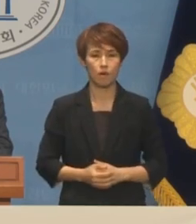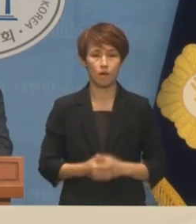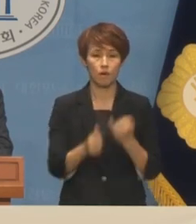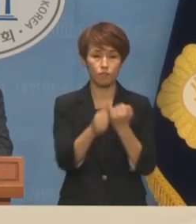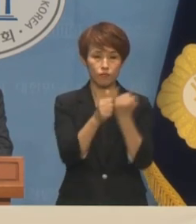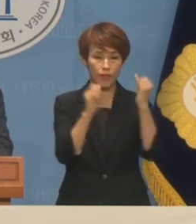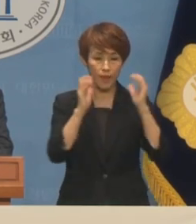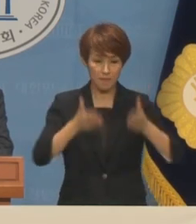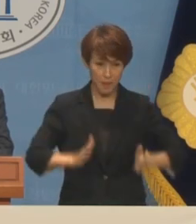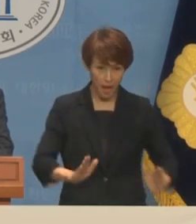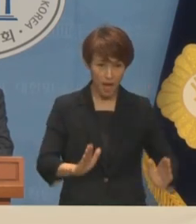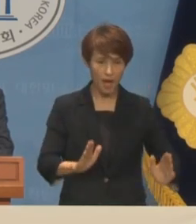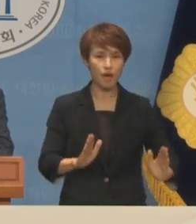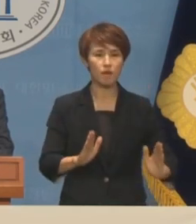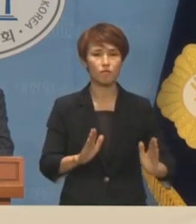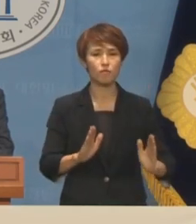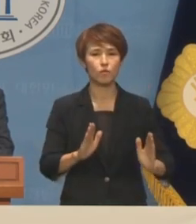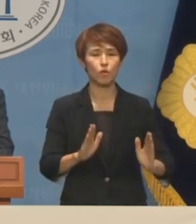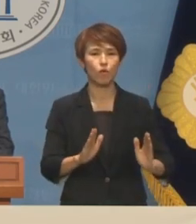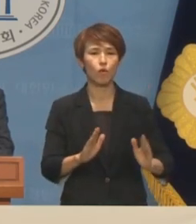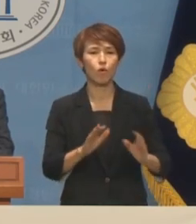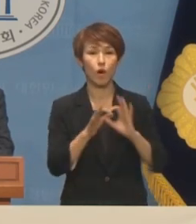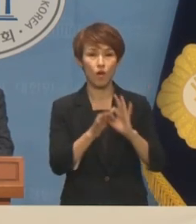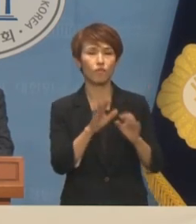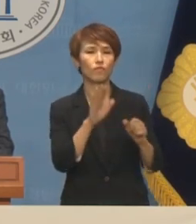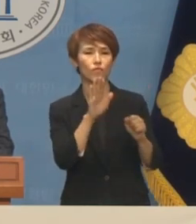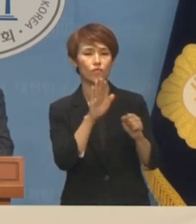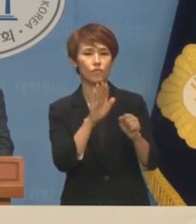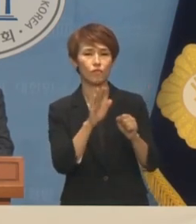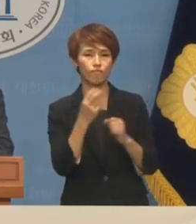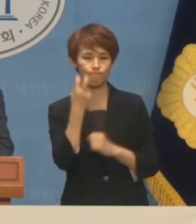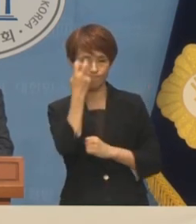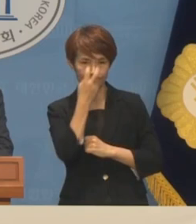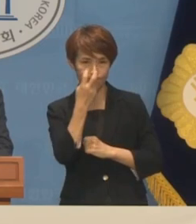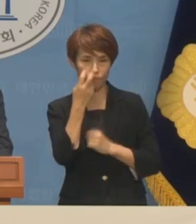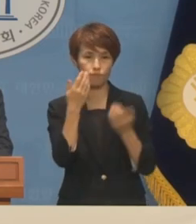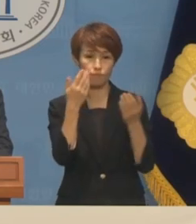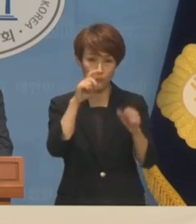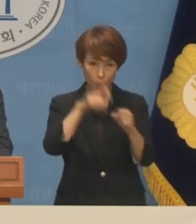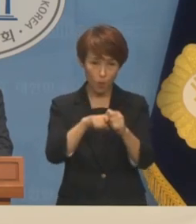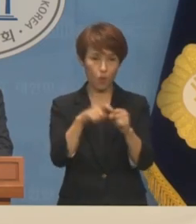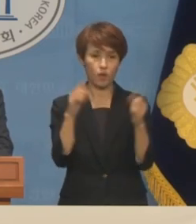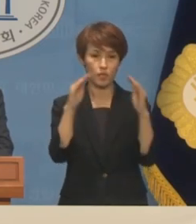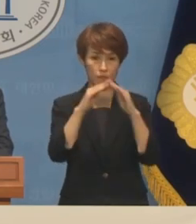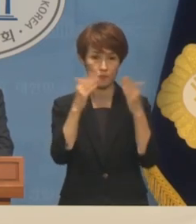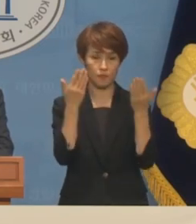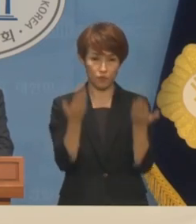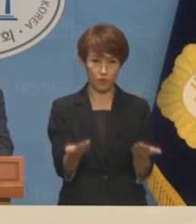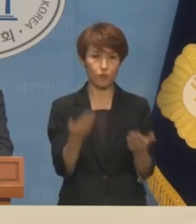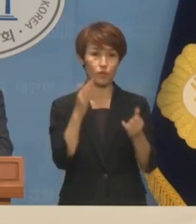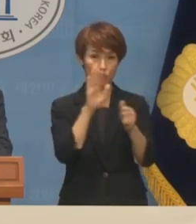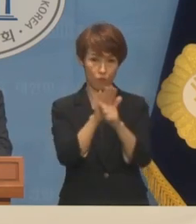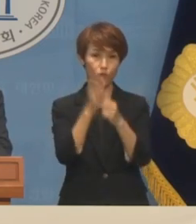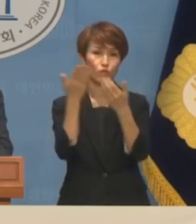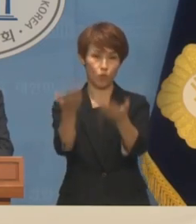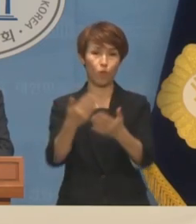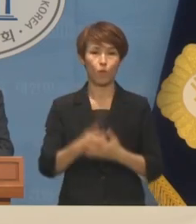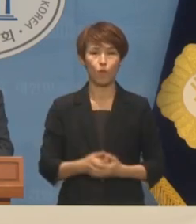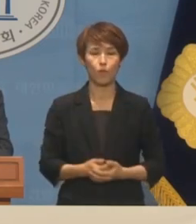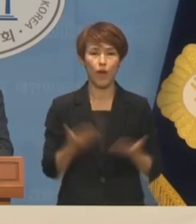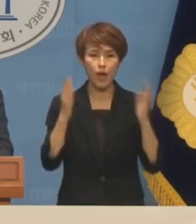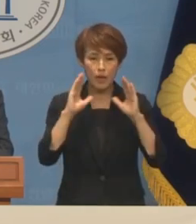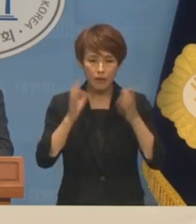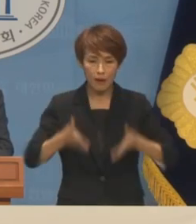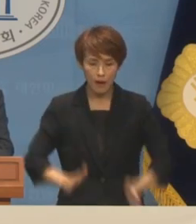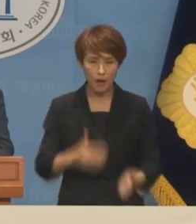휴가권을 강화하고 난임치료 관련 권리와 지원을 강화하겠습니다. 저출산 문제 해결에 실질적인